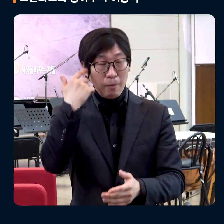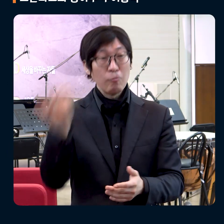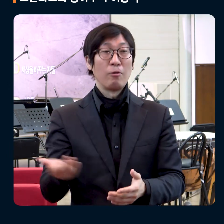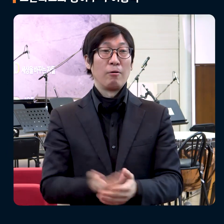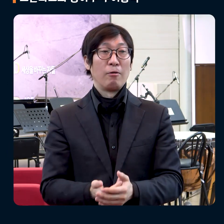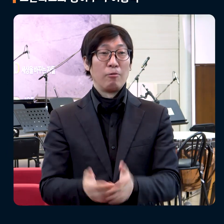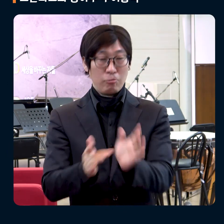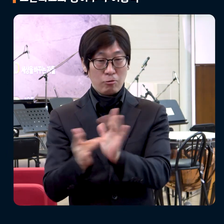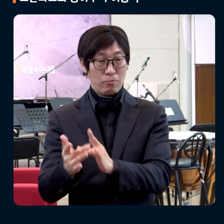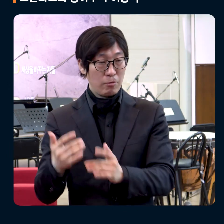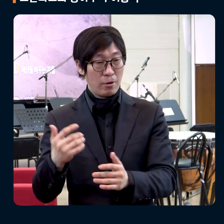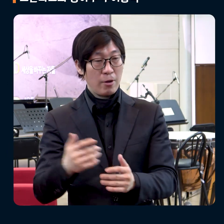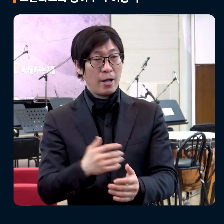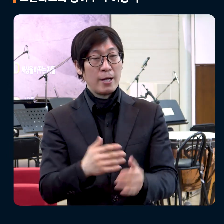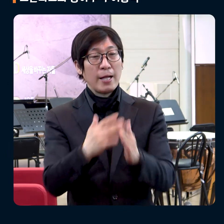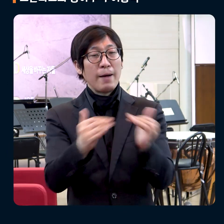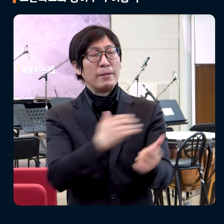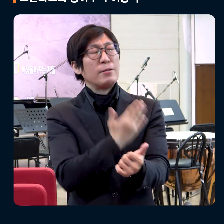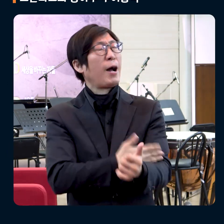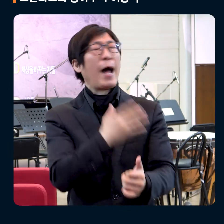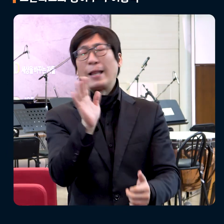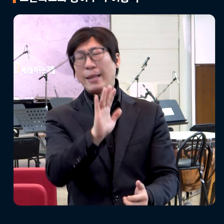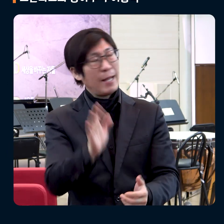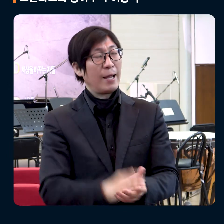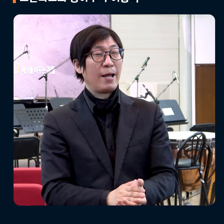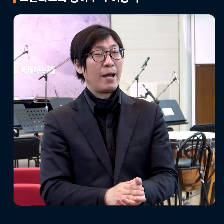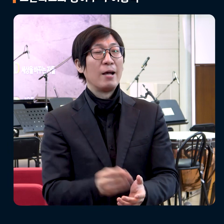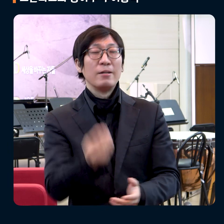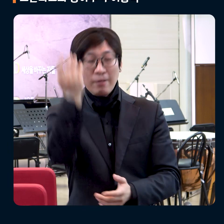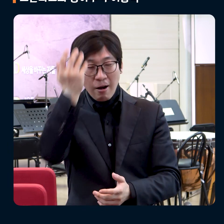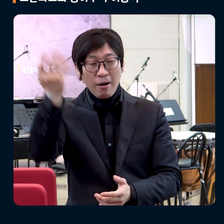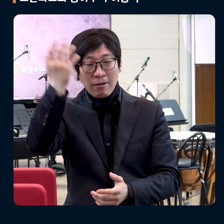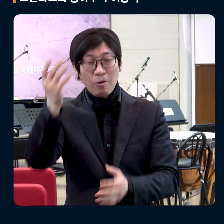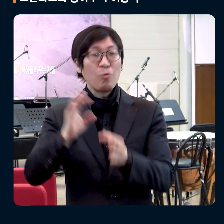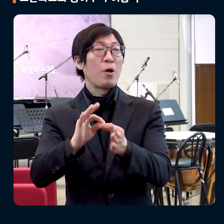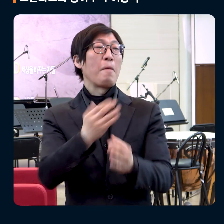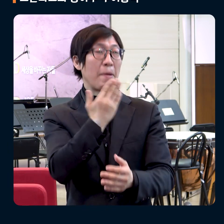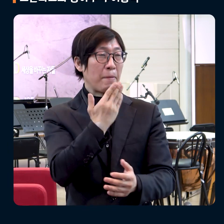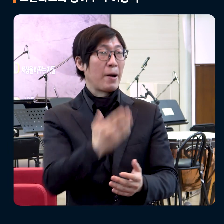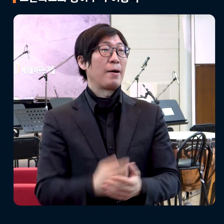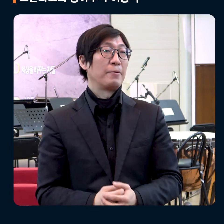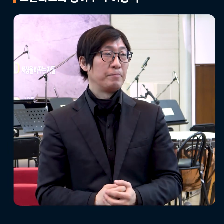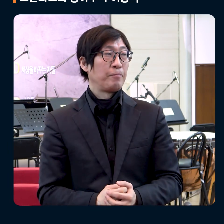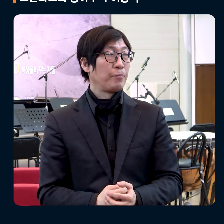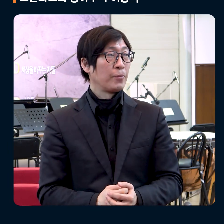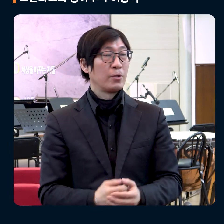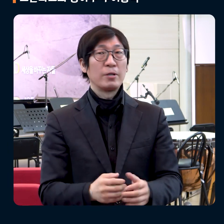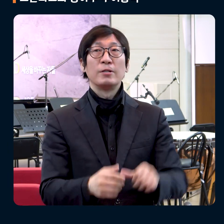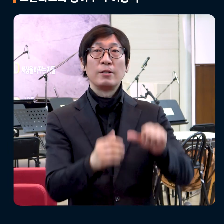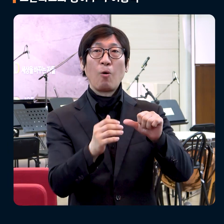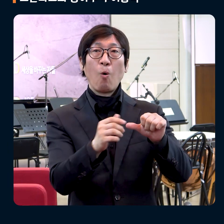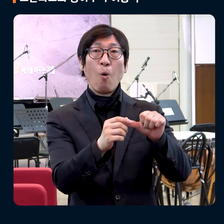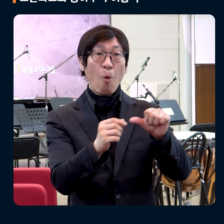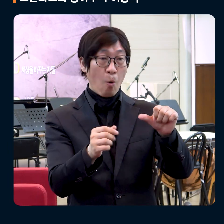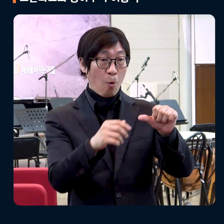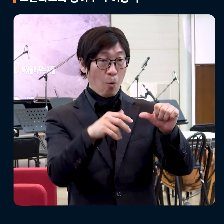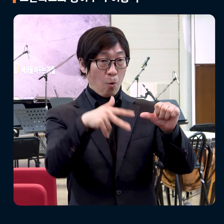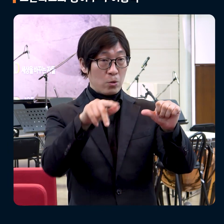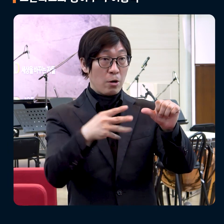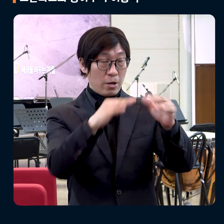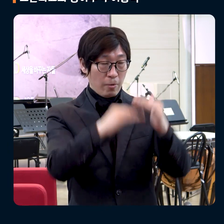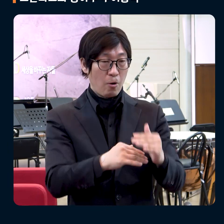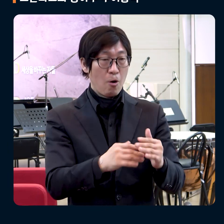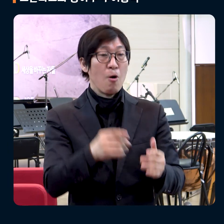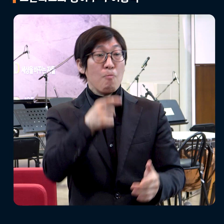예수님께서 이것이 인간의 능력으로는 안 되고 성령의 능력으로 된다라고 말씀하셨습니다. 그래서 5절에 보면 물과 성령으로